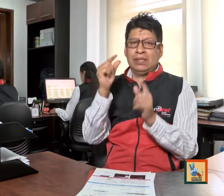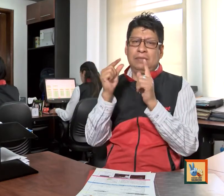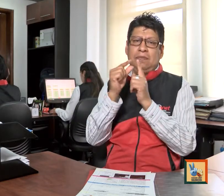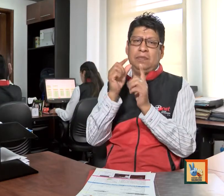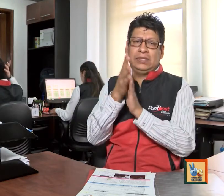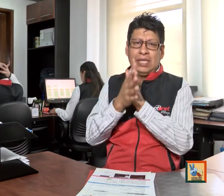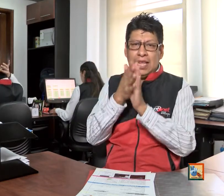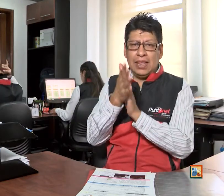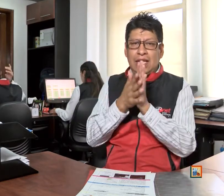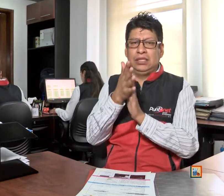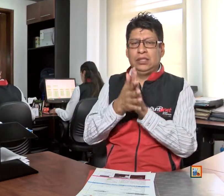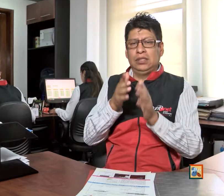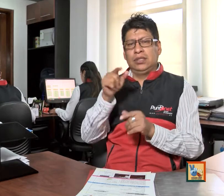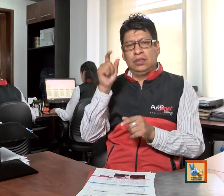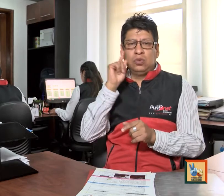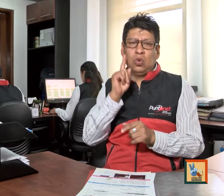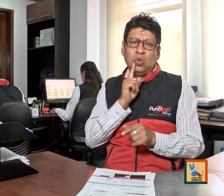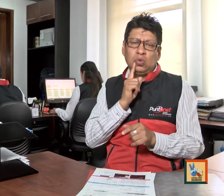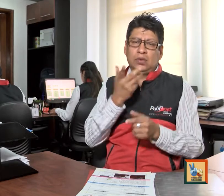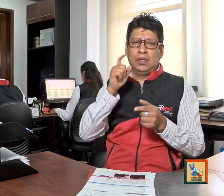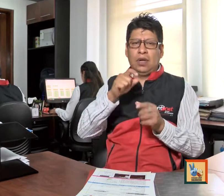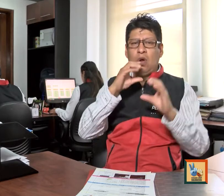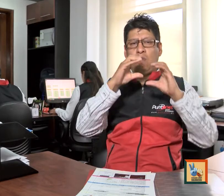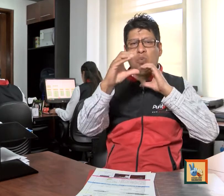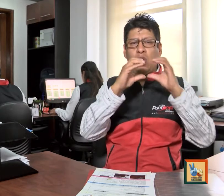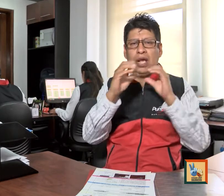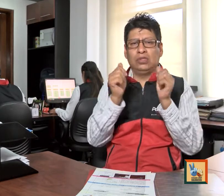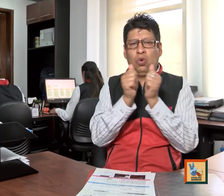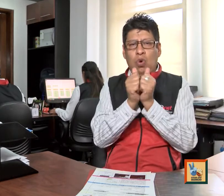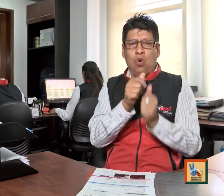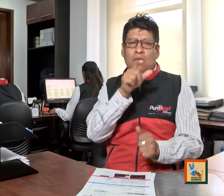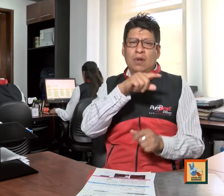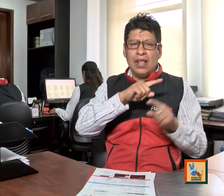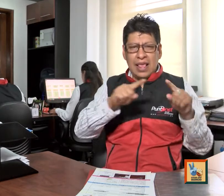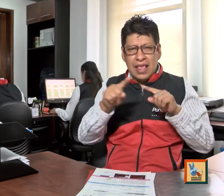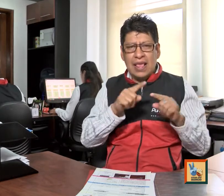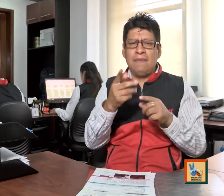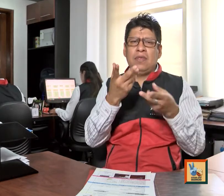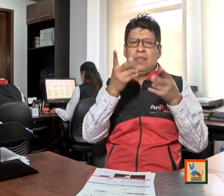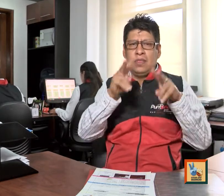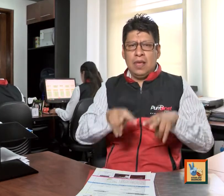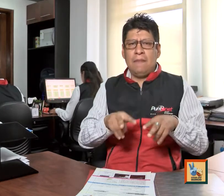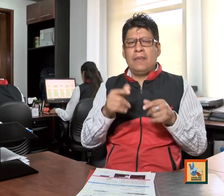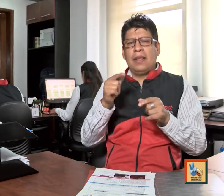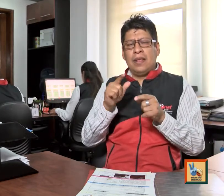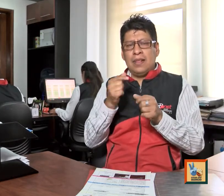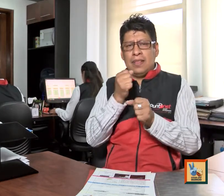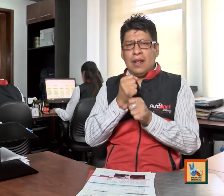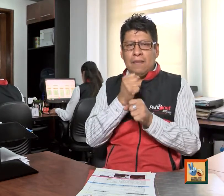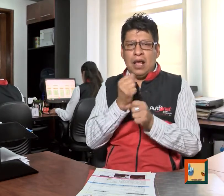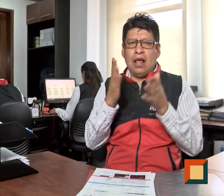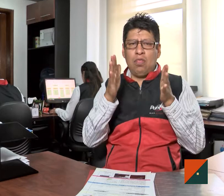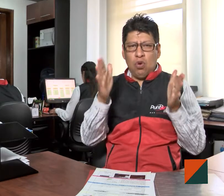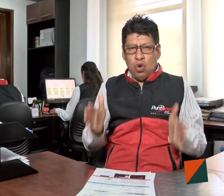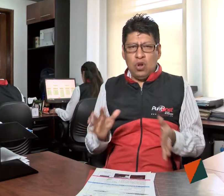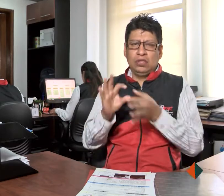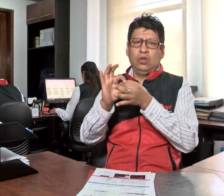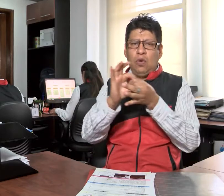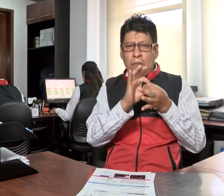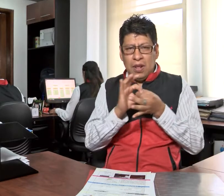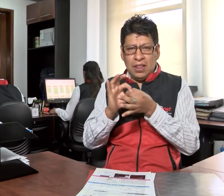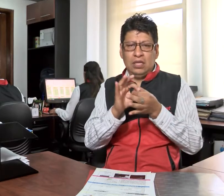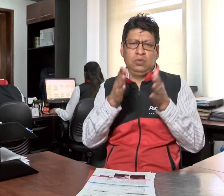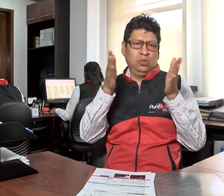barreras como por ejemplo la escritura animo a los oyentes de a que aprendan lengua de señas y así poder relacionarnos de interactuar